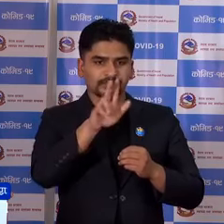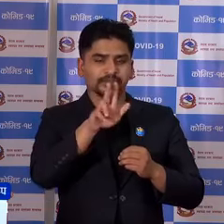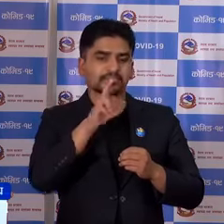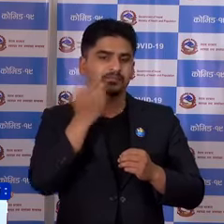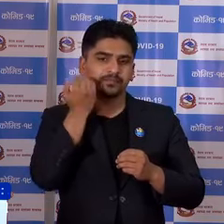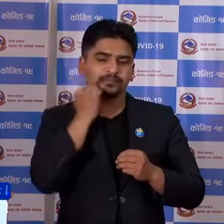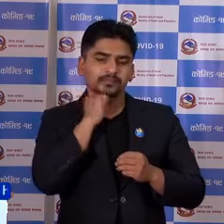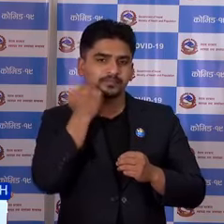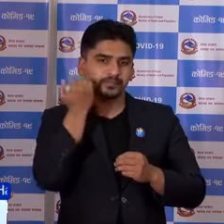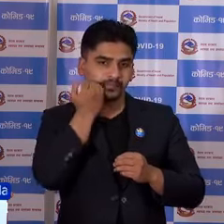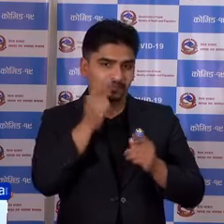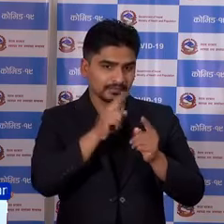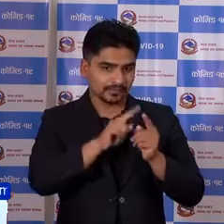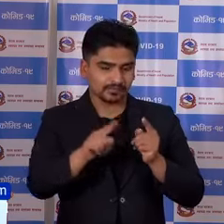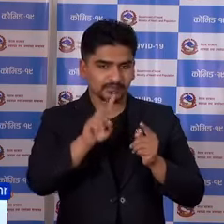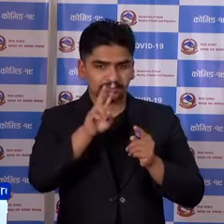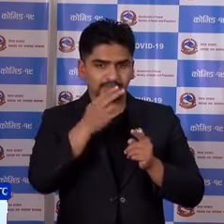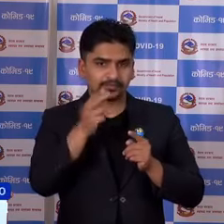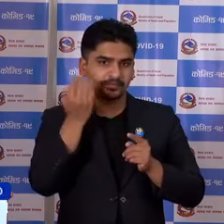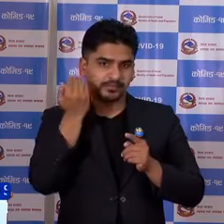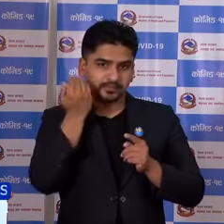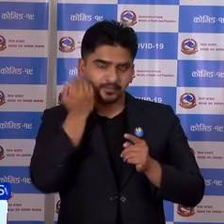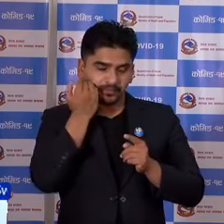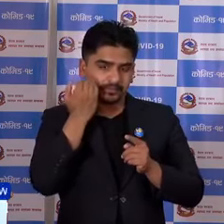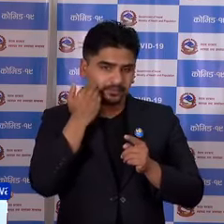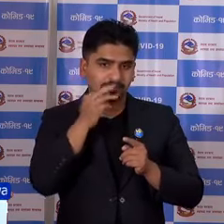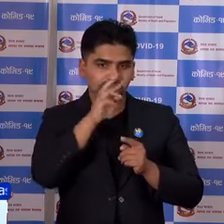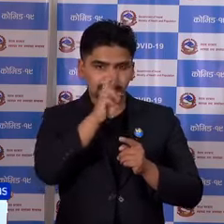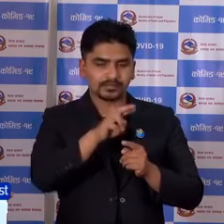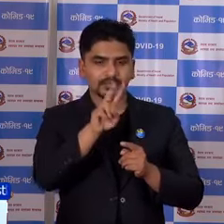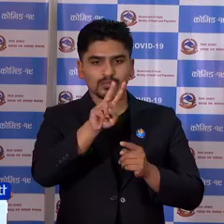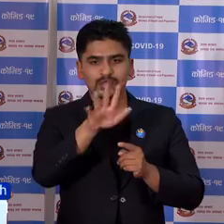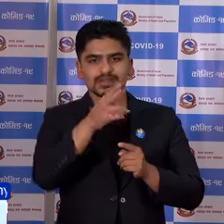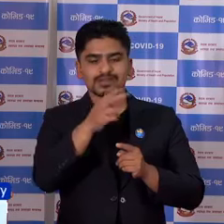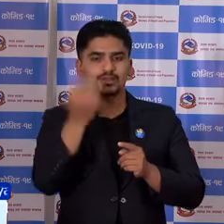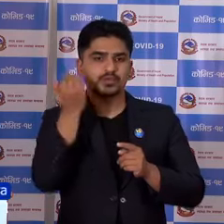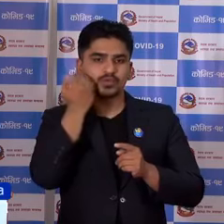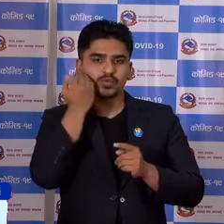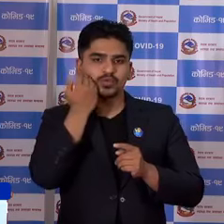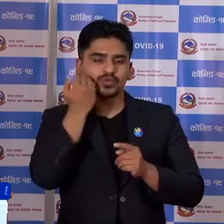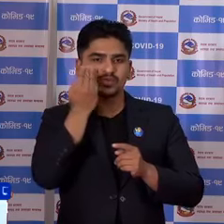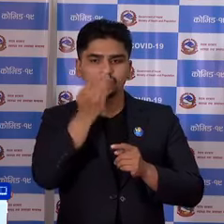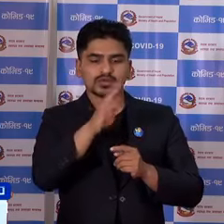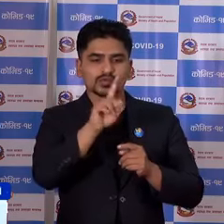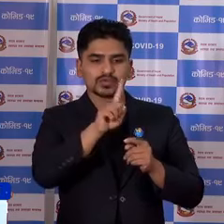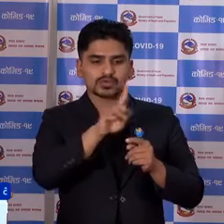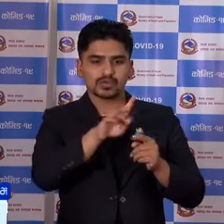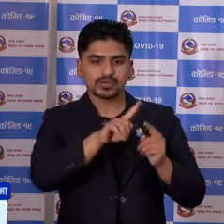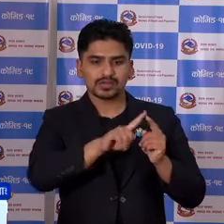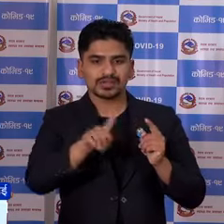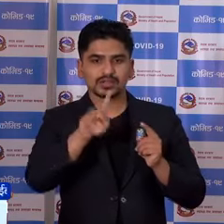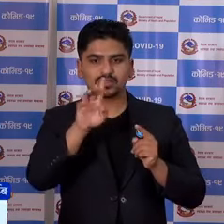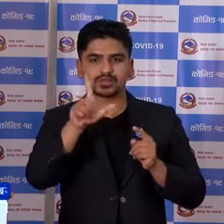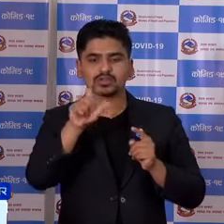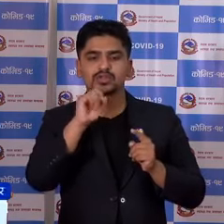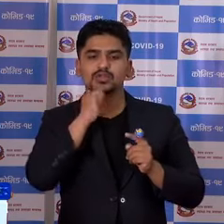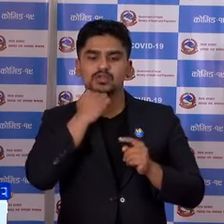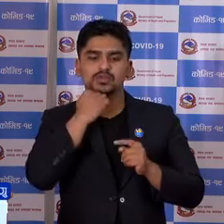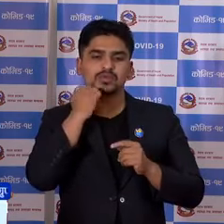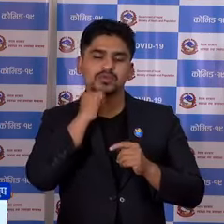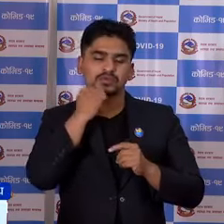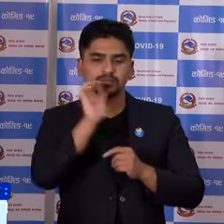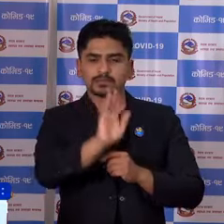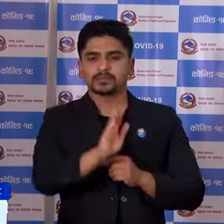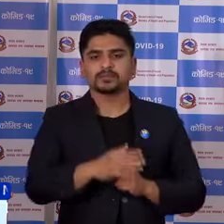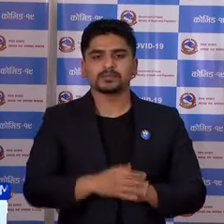बालकदेखि लिएर 2 जना महिला र 25 जना पुरुष हुनुहुन्छ। उहाँहरू 14 देखि 70 वर्ष उमेरका रहनुभएको